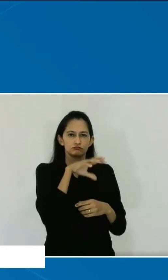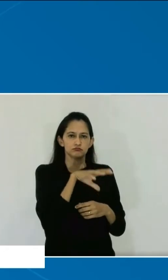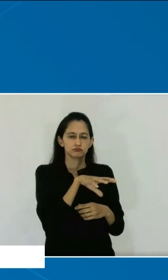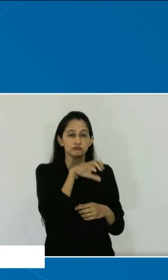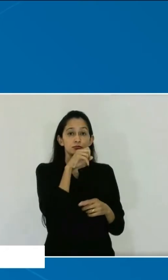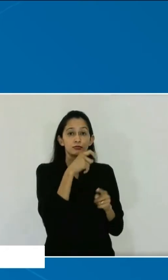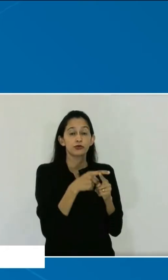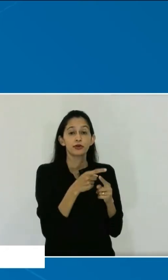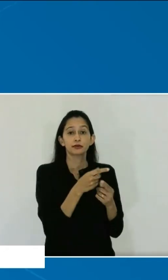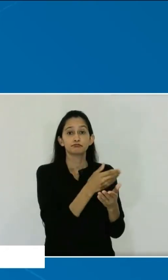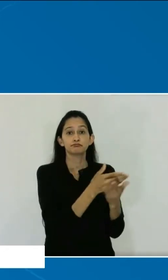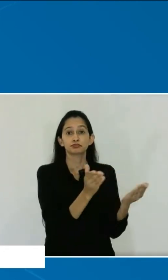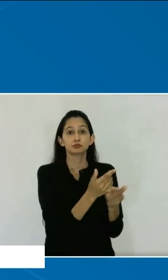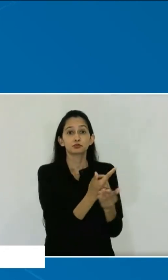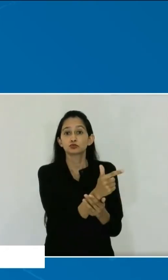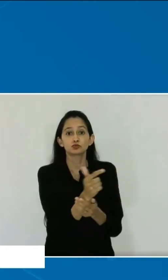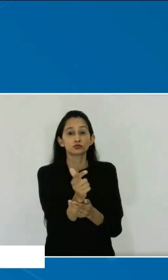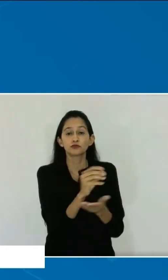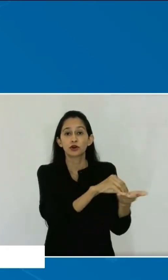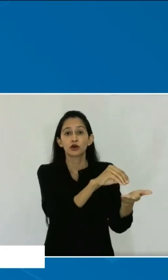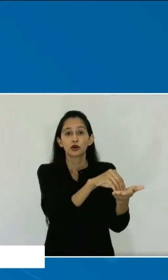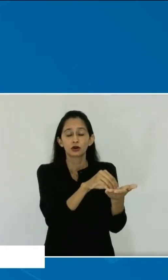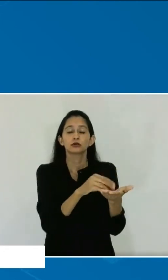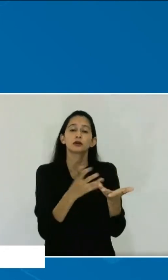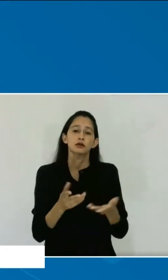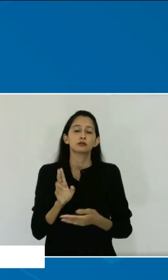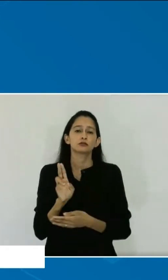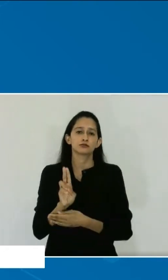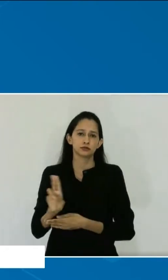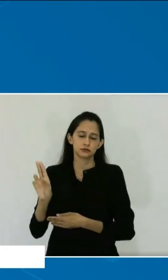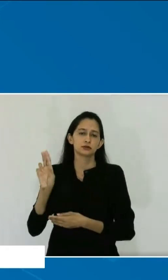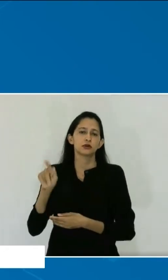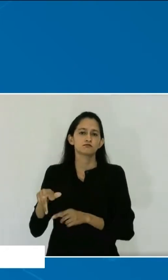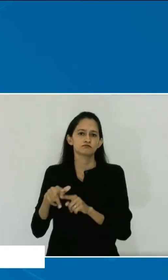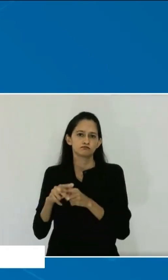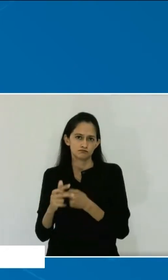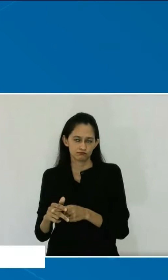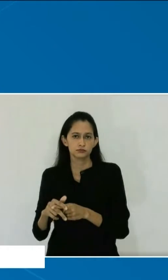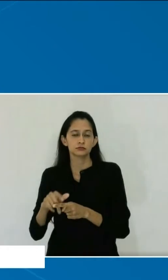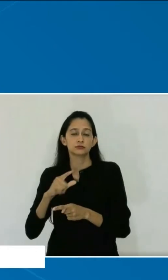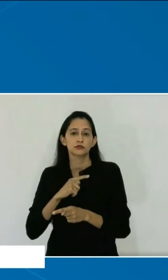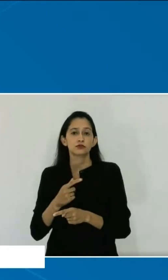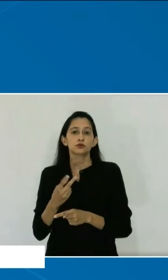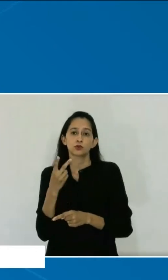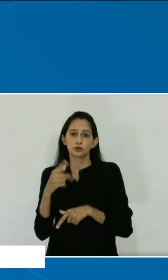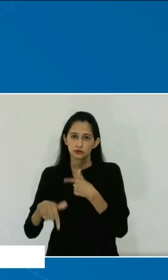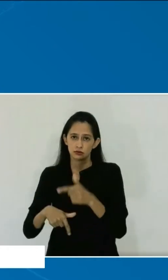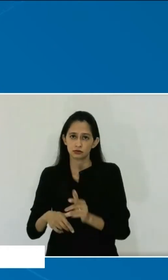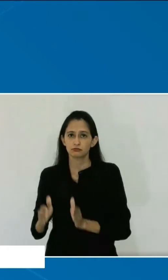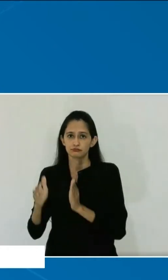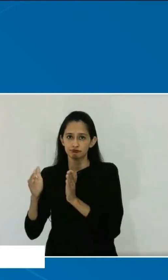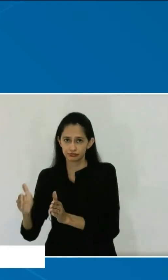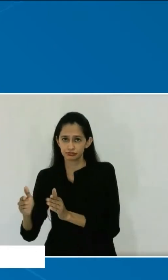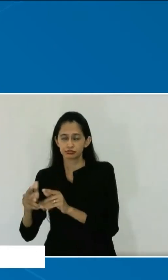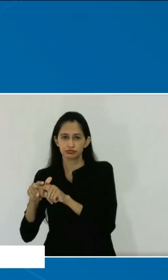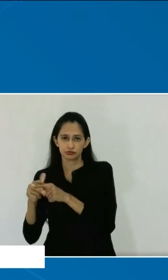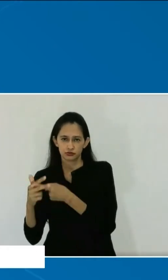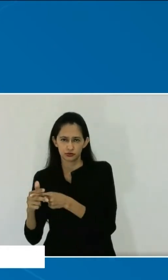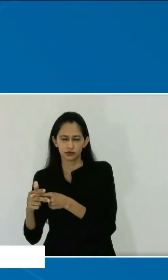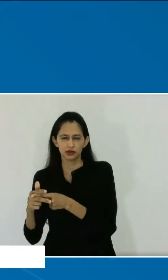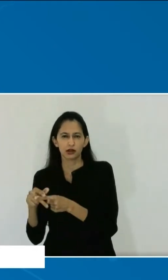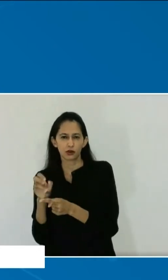escasso na pandemia. A universidade trabalhou em 2 frentes, uma de recuperação de equipamentos que